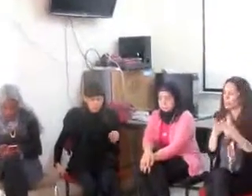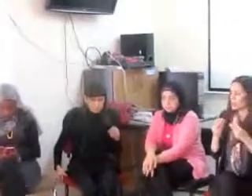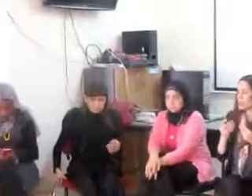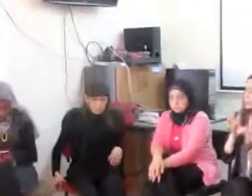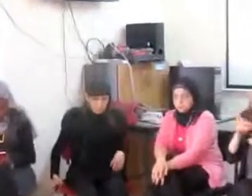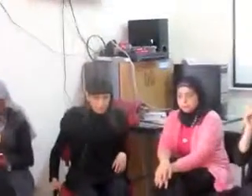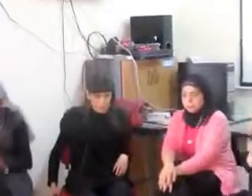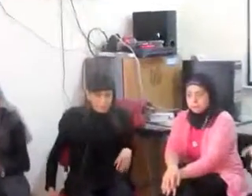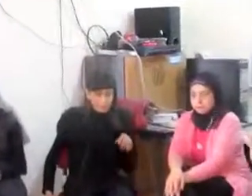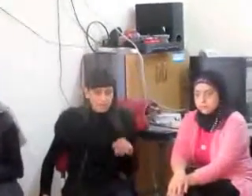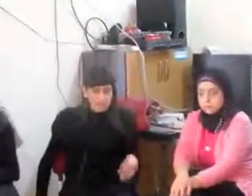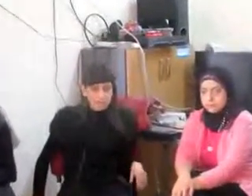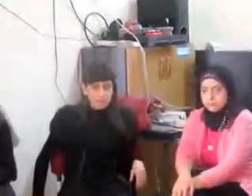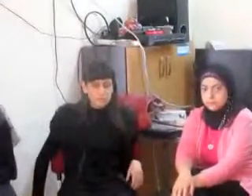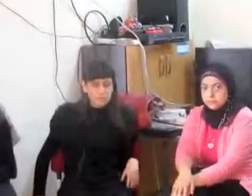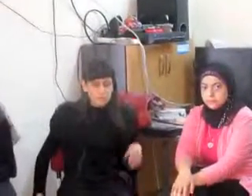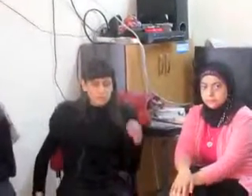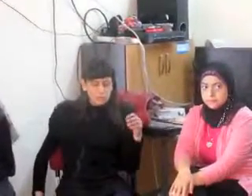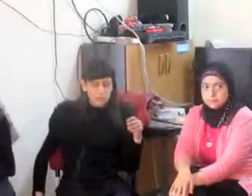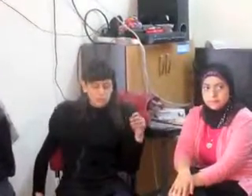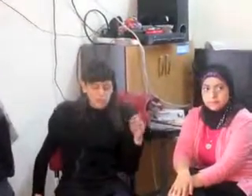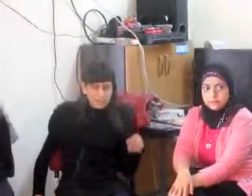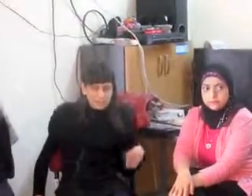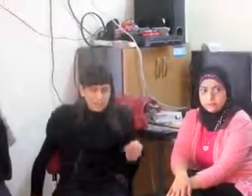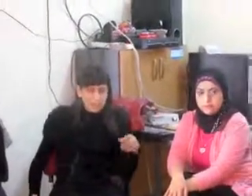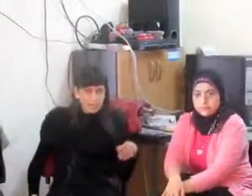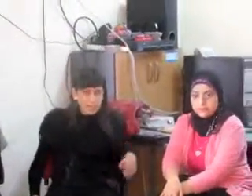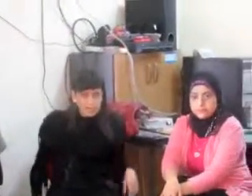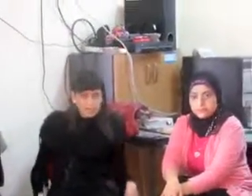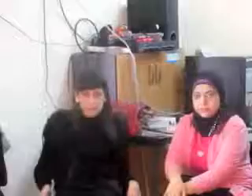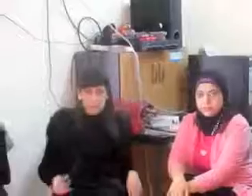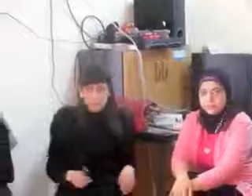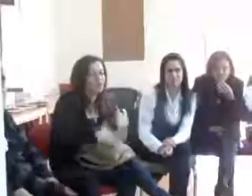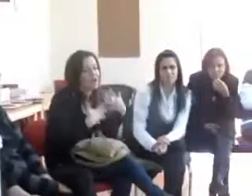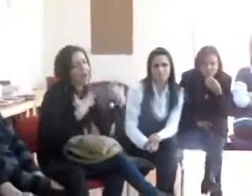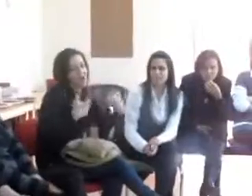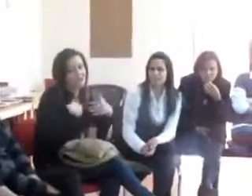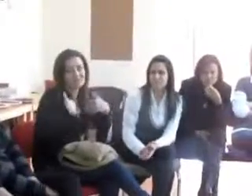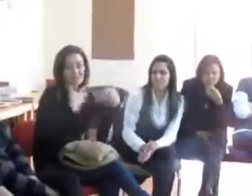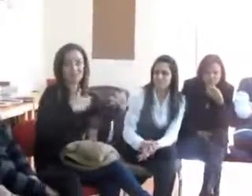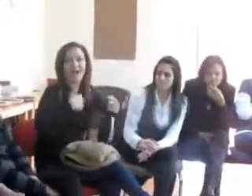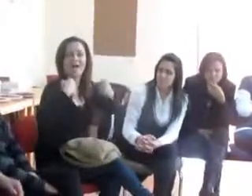انتم حابين، فبنفع كمان تحكوا ايش انتم حابين نكمل معكم.